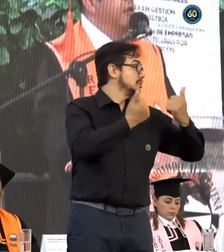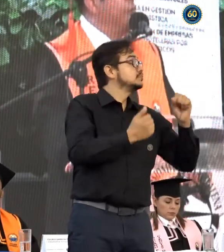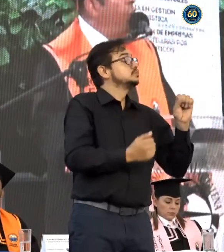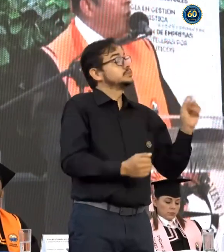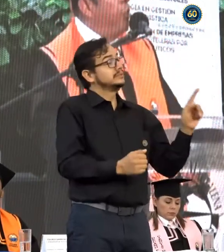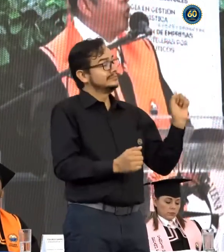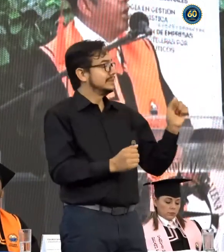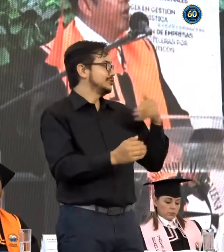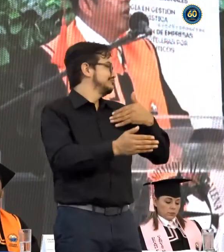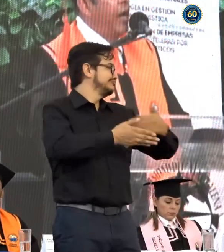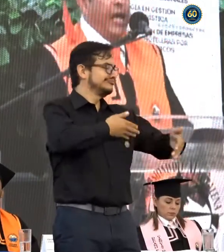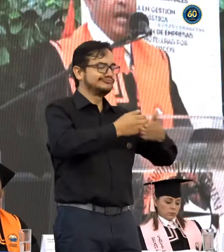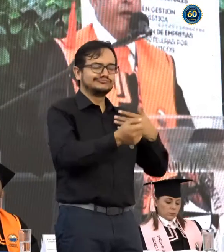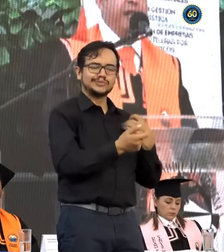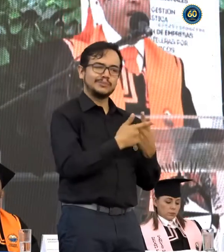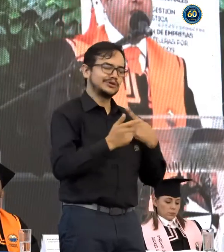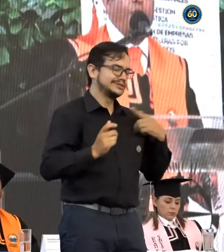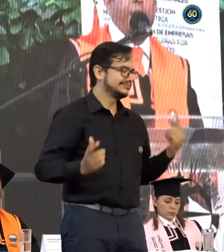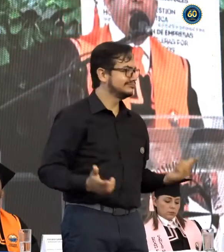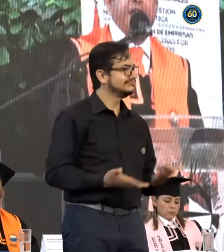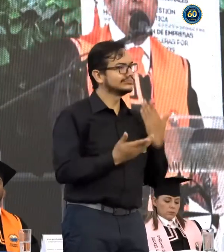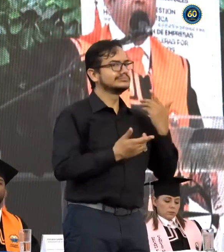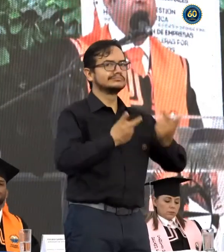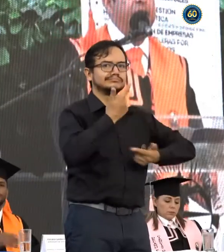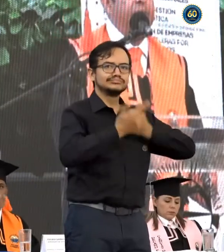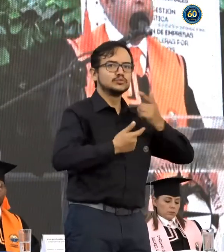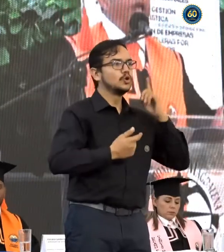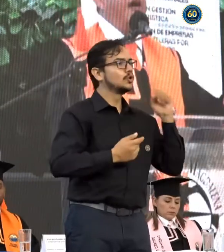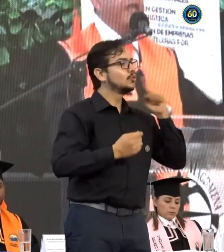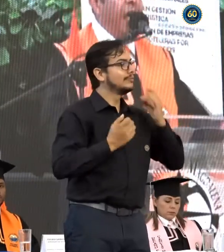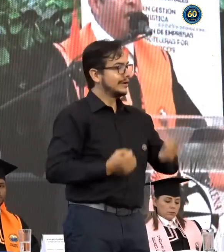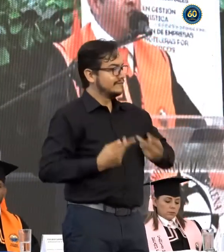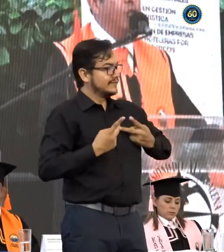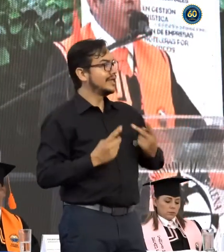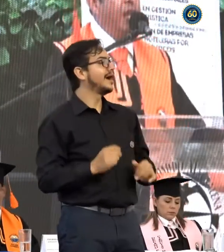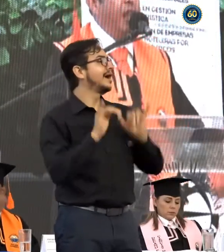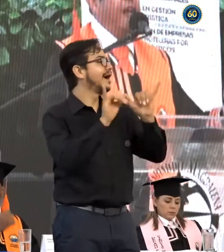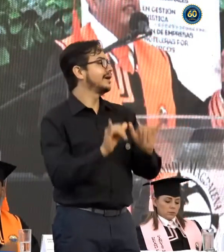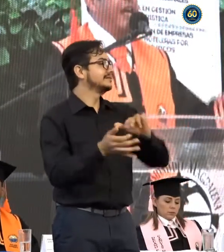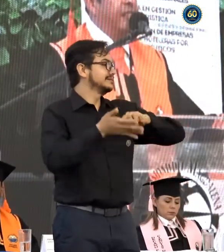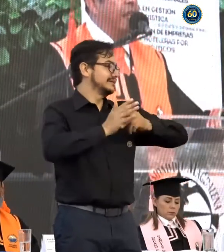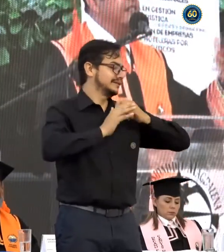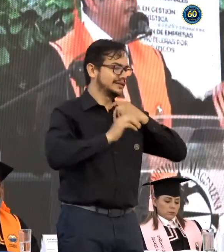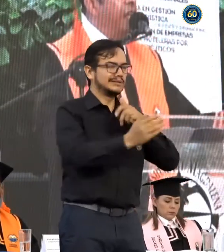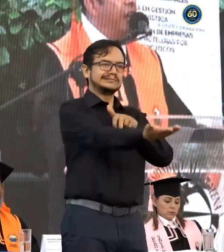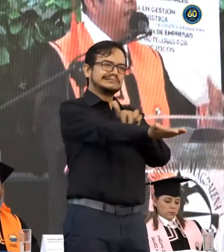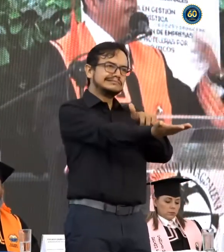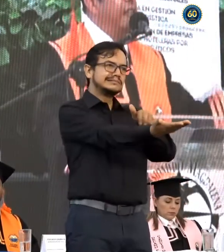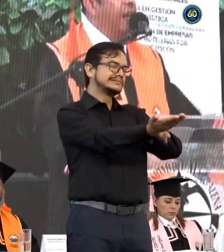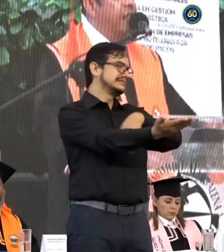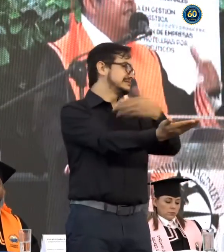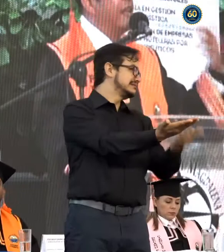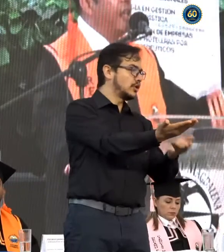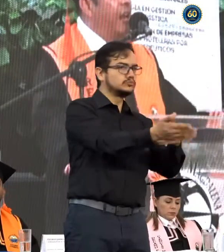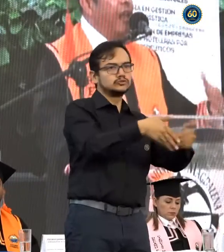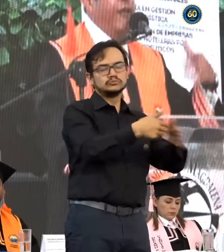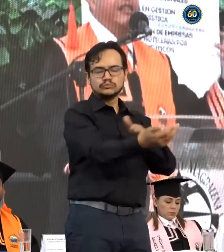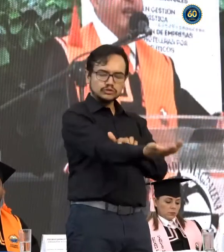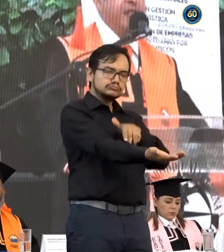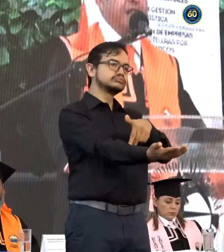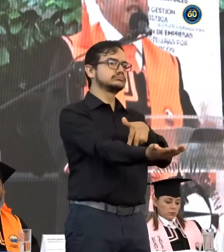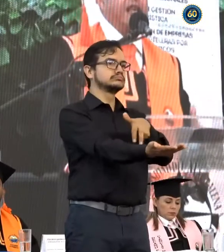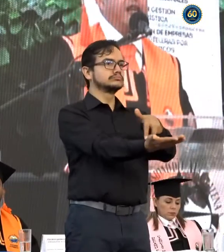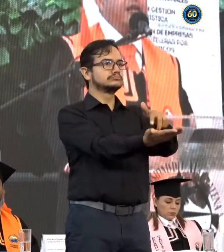importa hay que levantarse nuevamente y seguir porque la vida es eso levantarse y seguir levantarse y seguir levantarse y